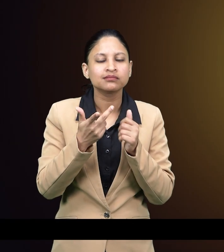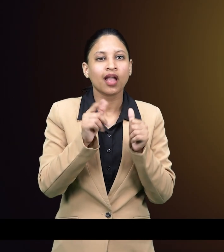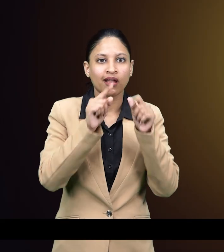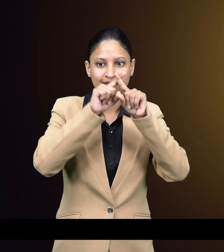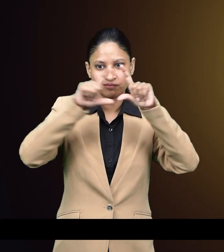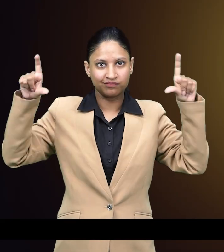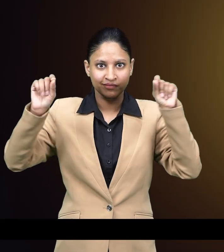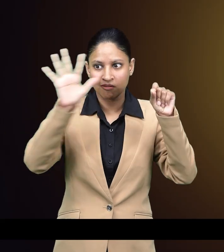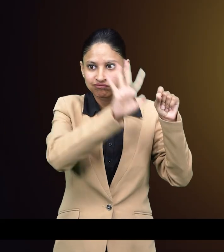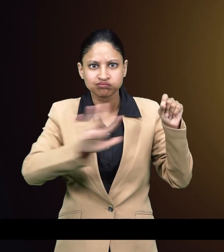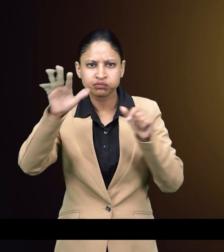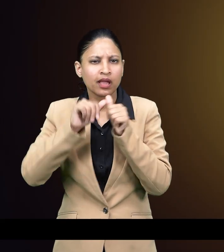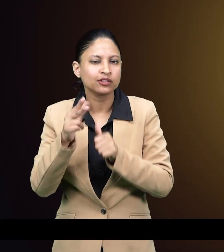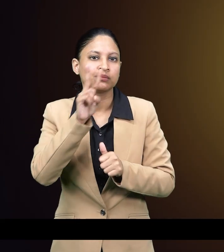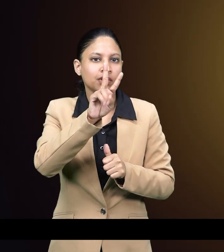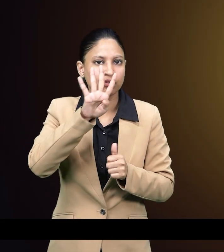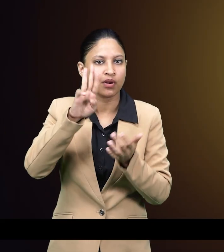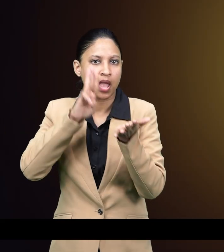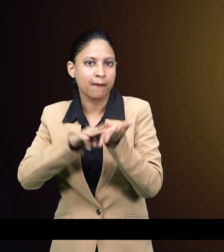टप्पा 4 युनिट लिहा.